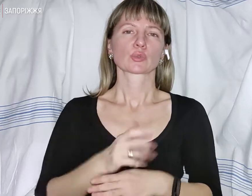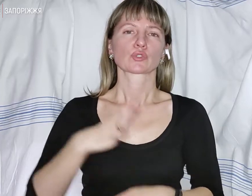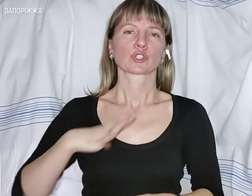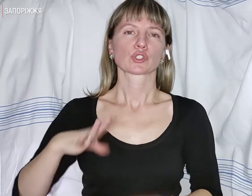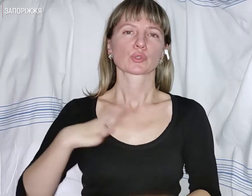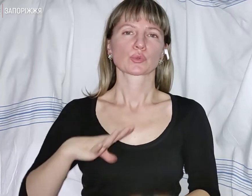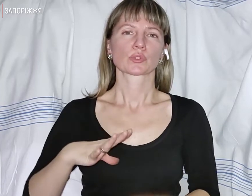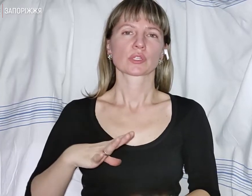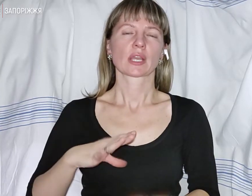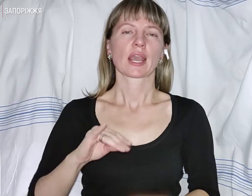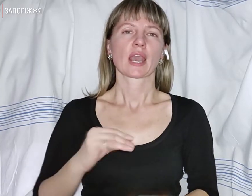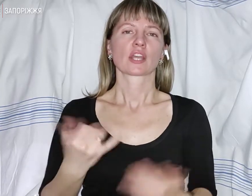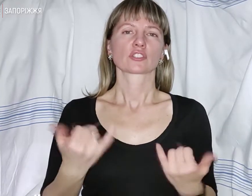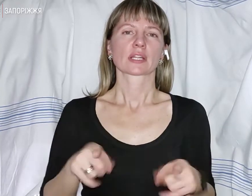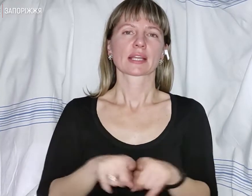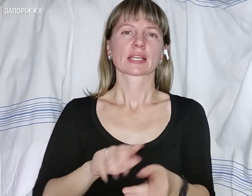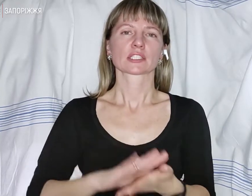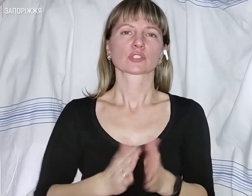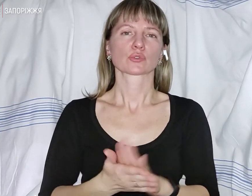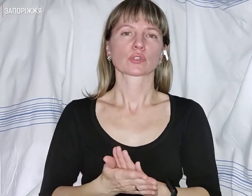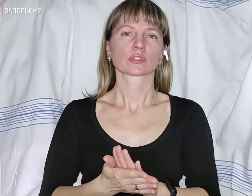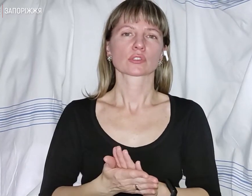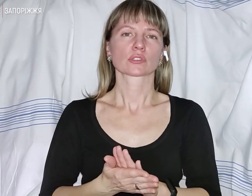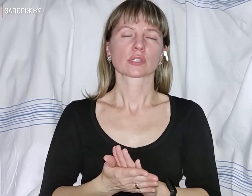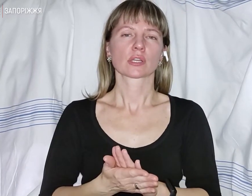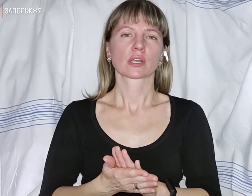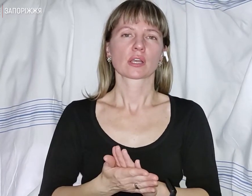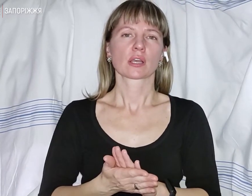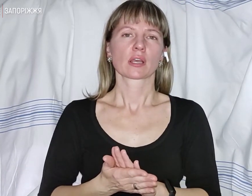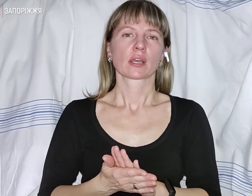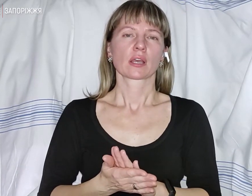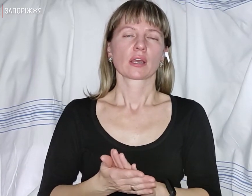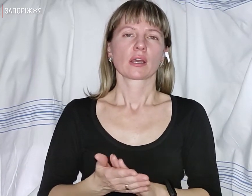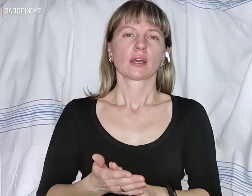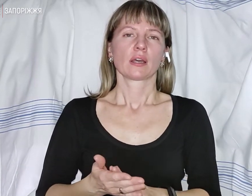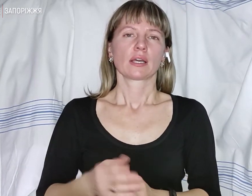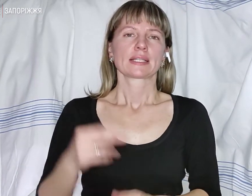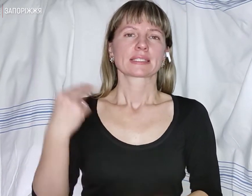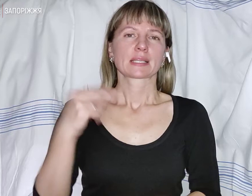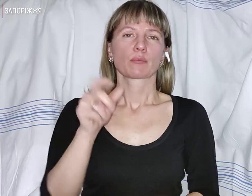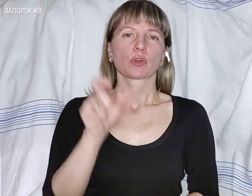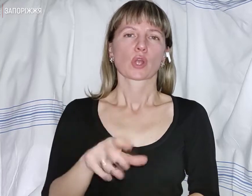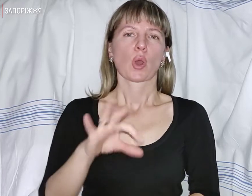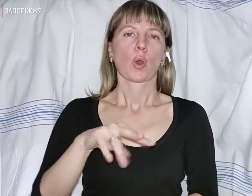к сожалению, нет, больше нет. Максюша, туда не выходить надо. Меня слышишь? Вот под этот...